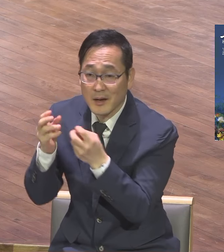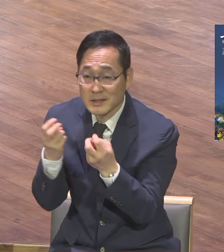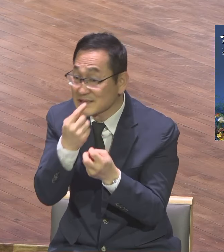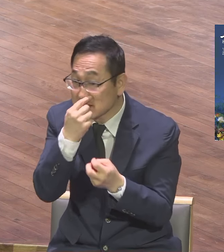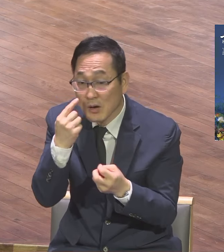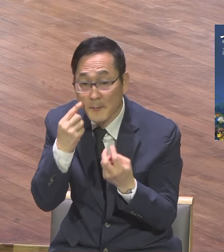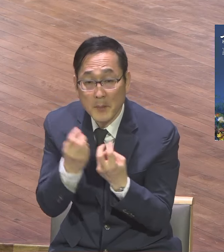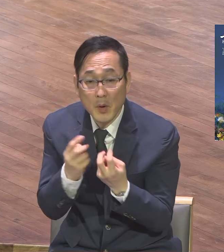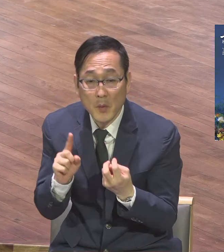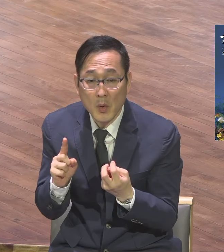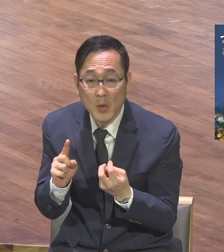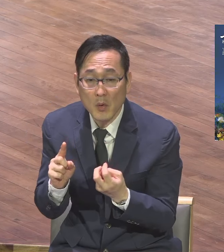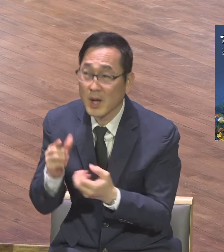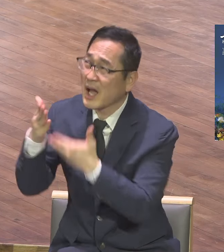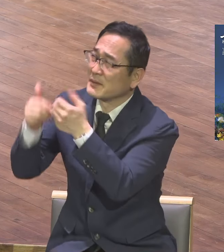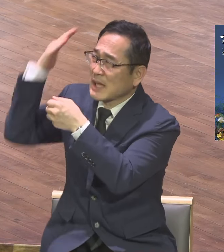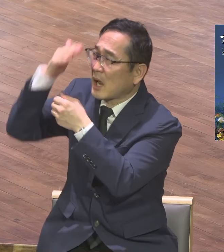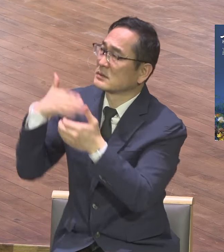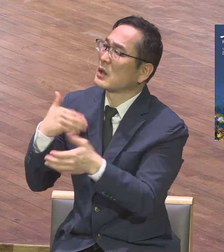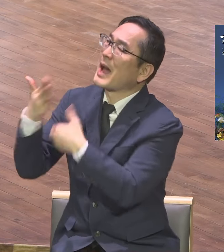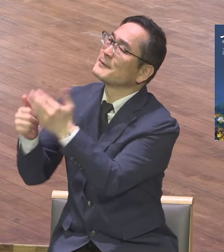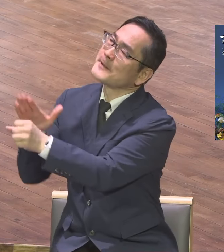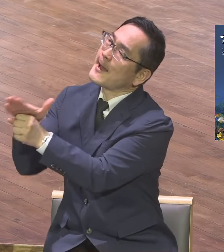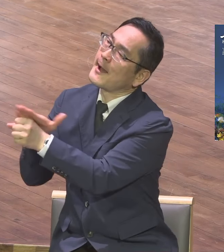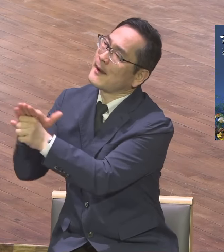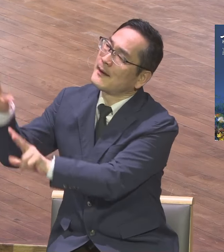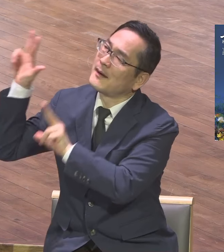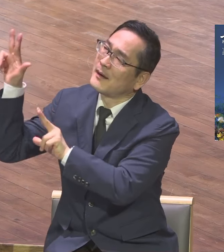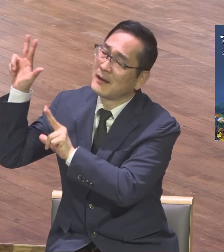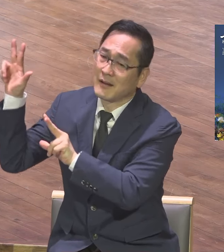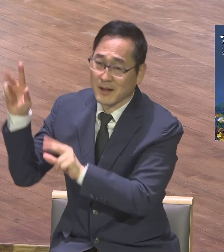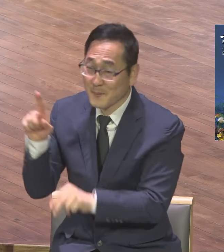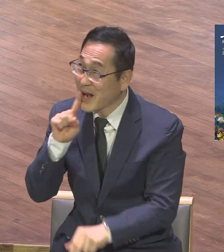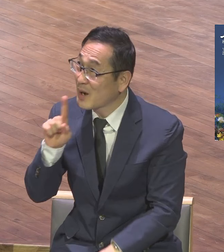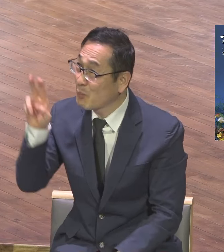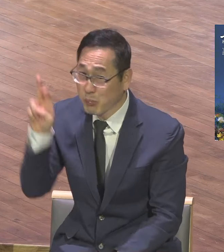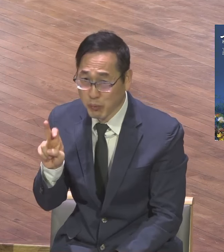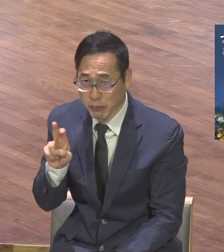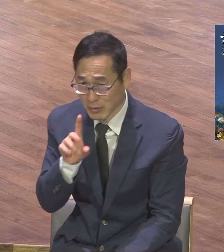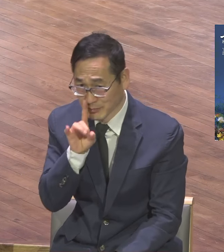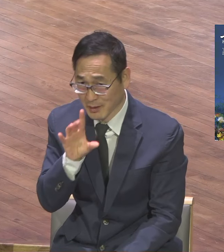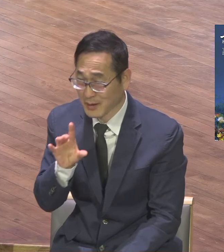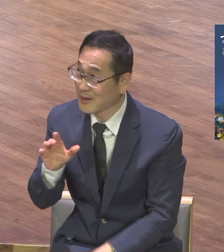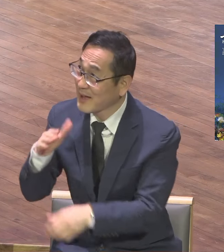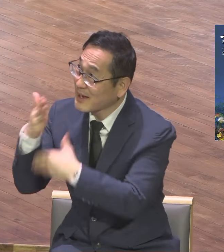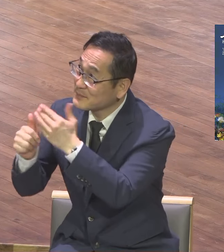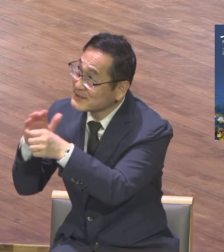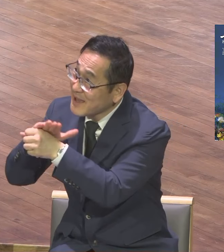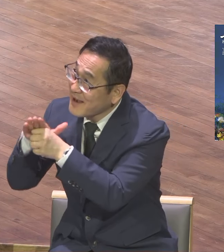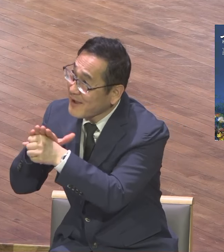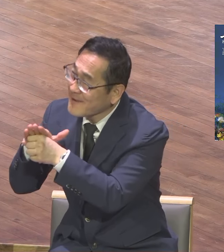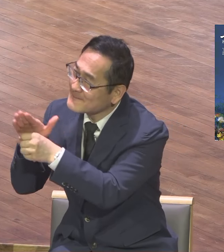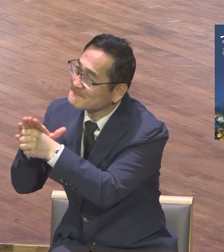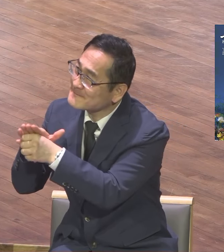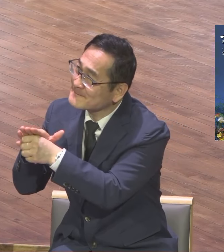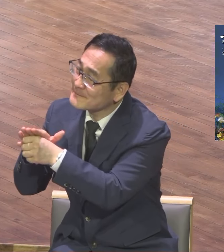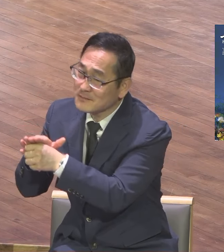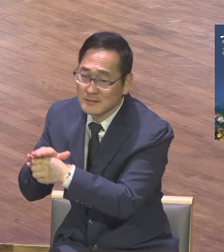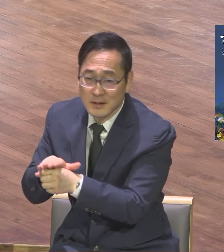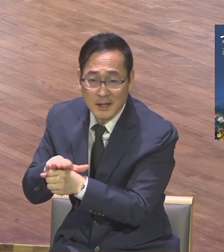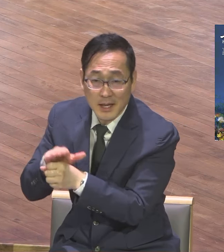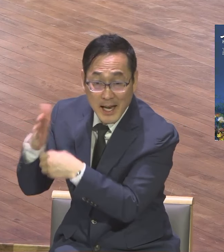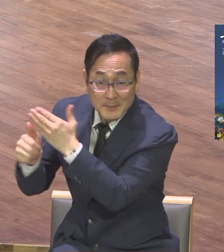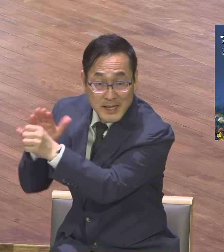할 거냐고요? 하나님 사랑, 이웃 사랑 어떻게 할 건데? 뭐 말 한마디 따뜻하게 한다고 뭐 구제 돈 좀 주고 뭐 어려움 해결하는